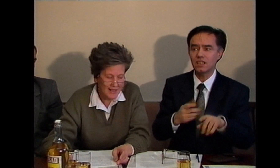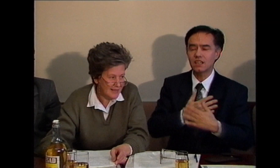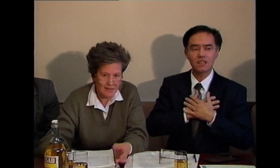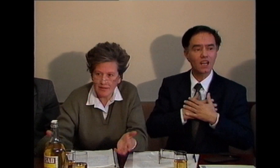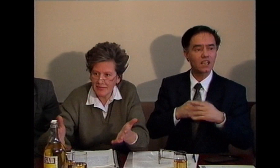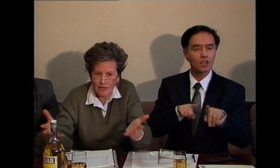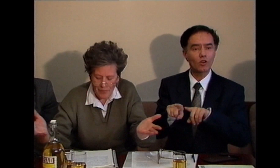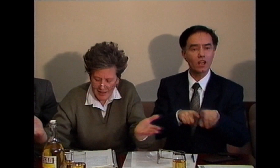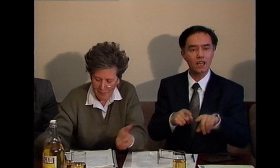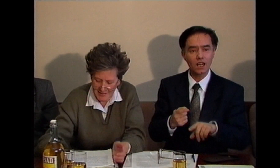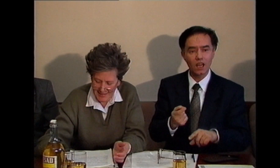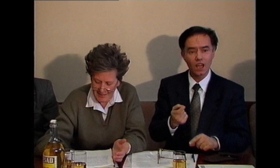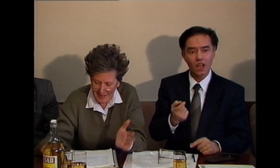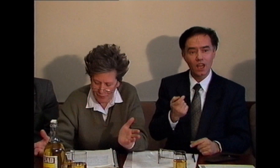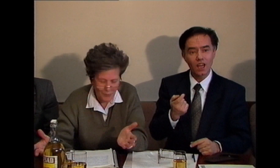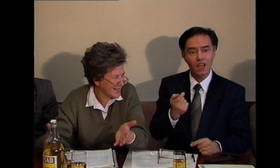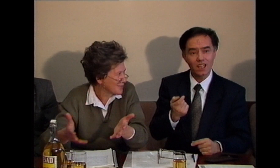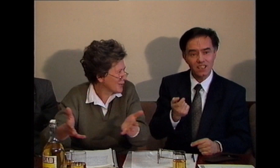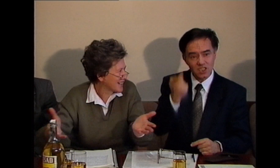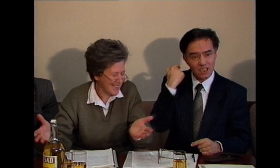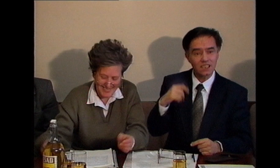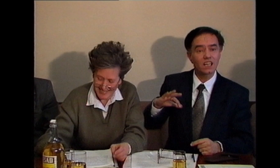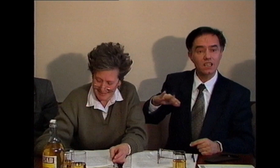Predsednik, ni nobenega predsednika Republike in pokrajine.